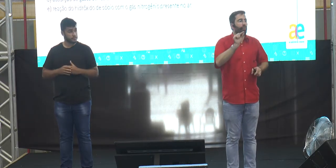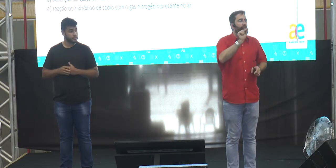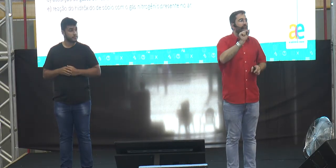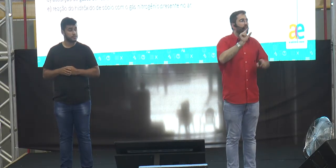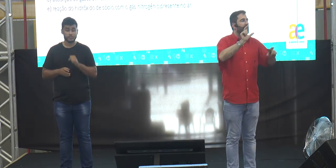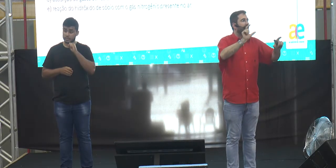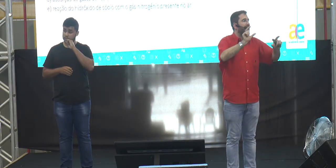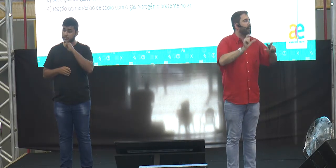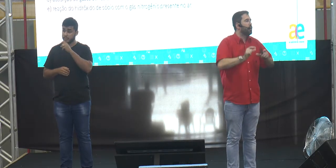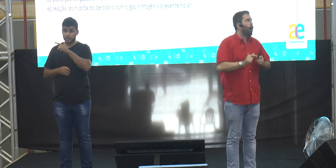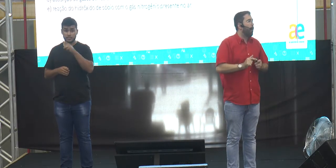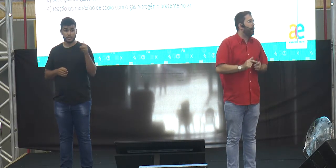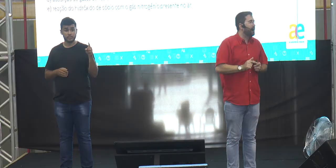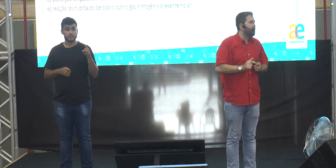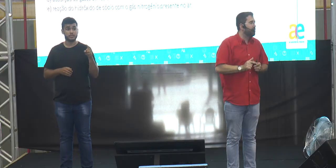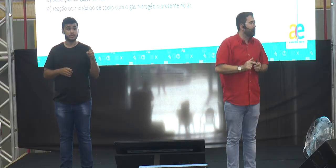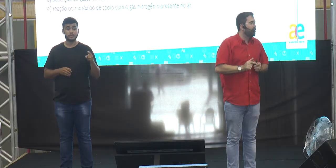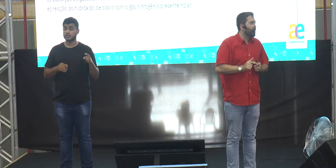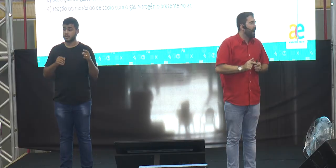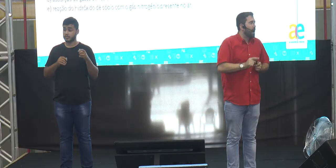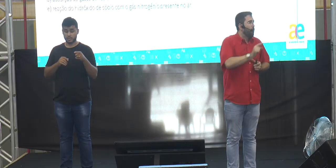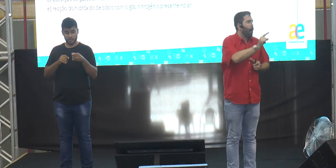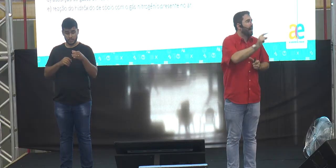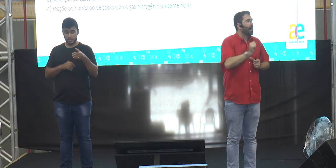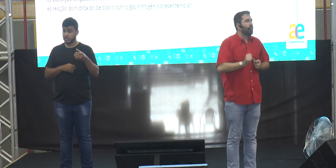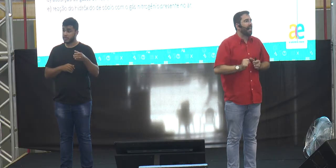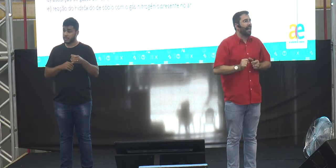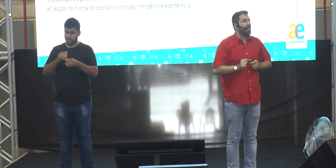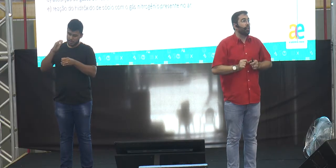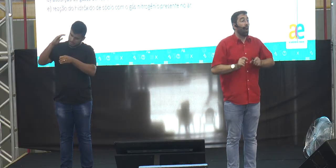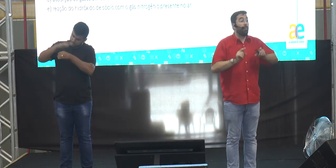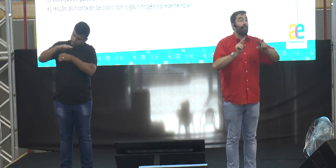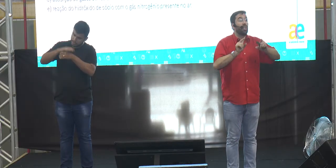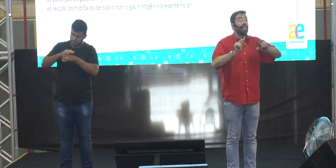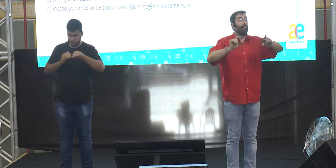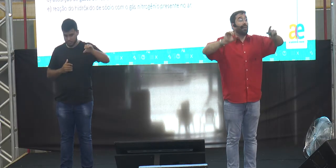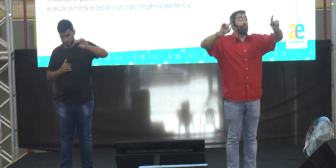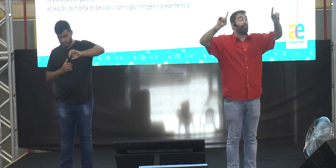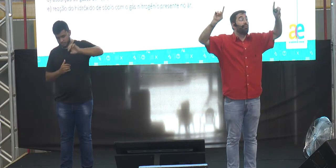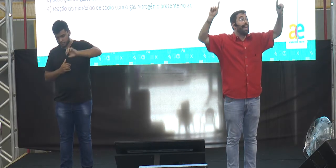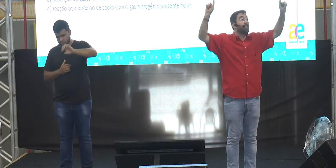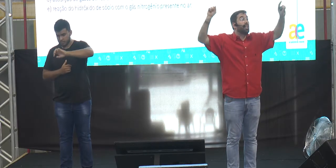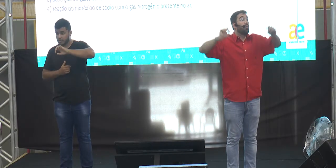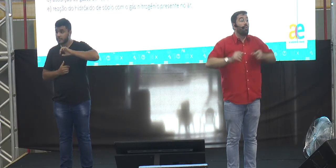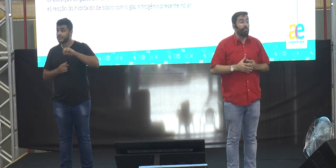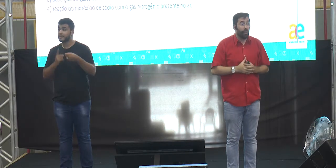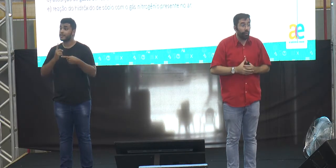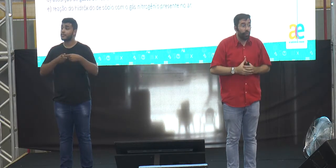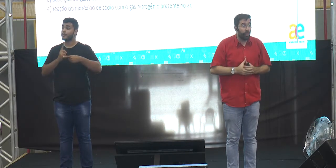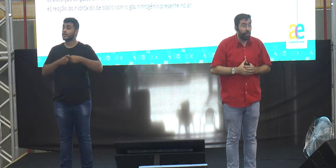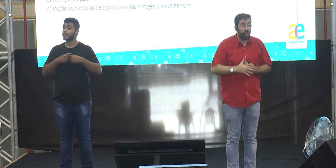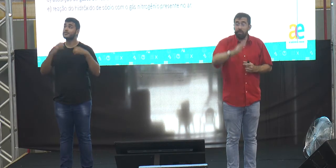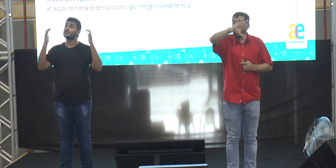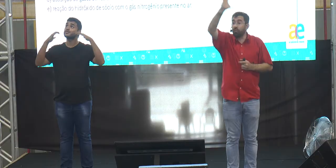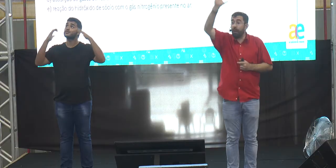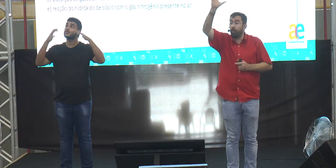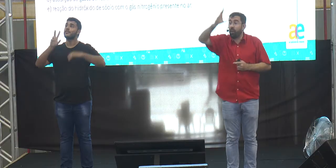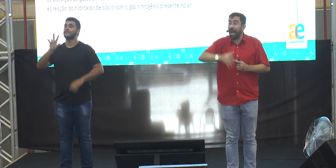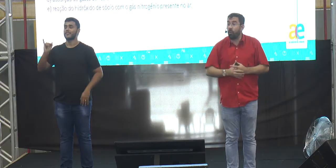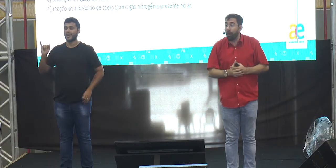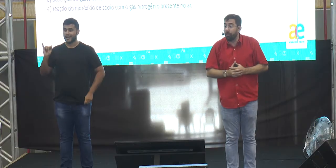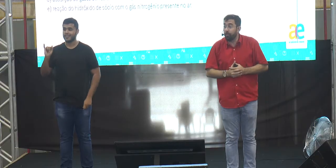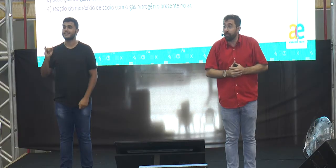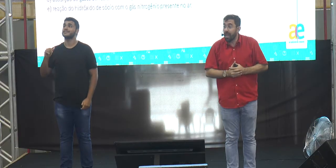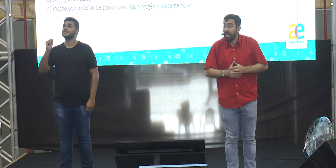vai chover o saleiro entope. Por que o saleiro entope? Dia que vai chover é dia úmido. Tem muito